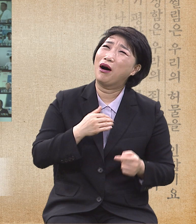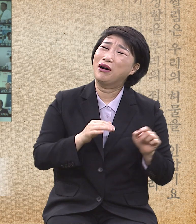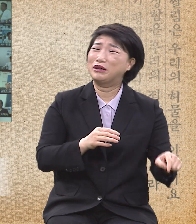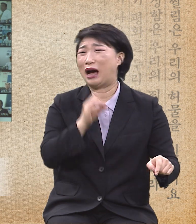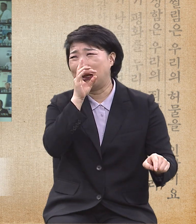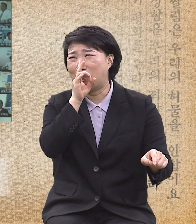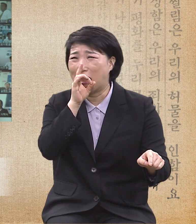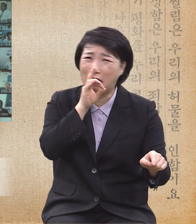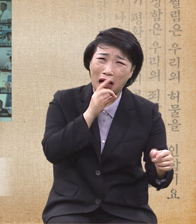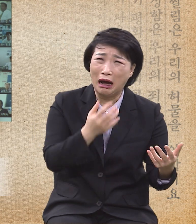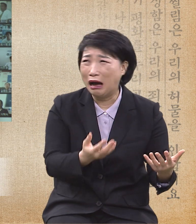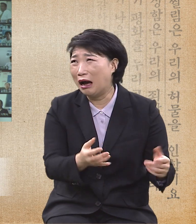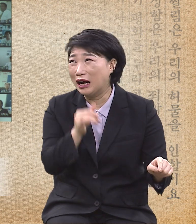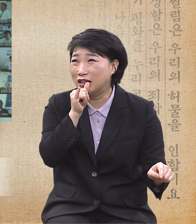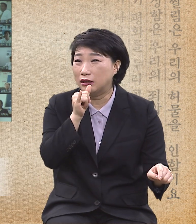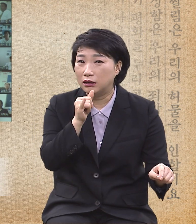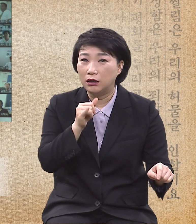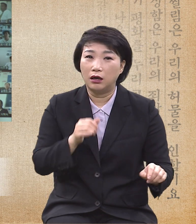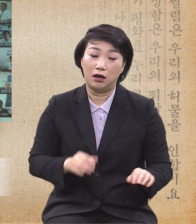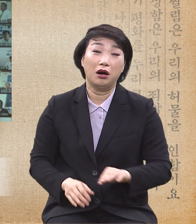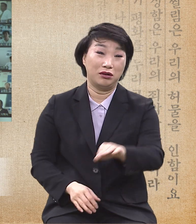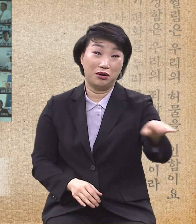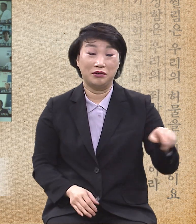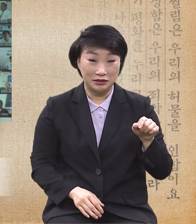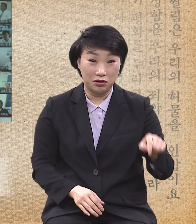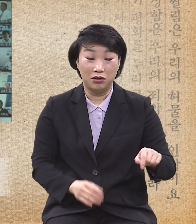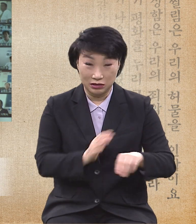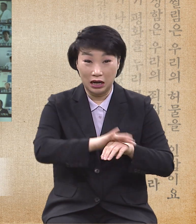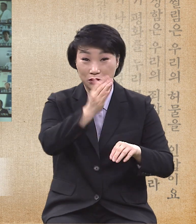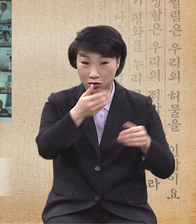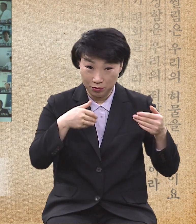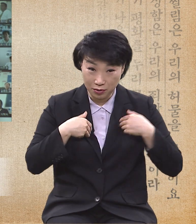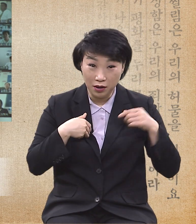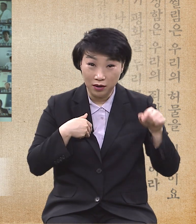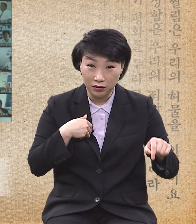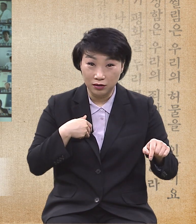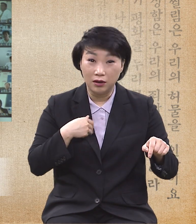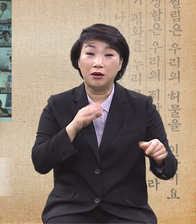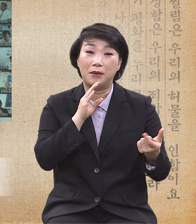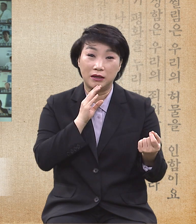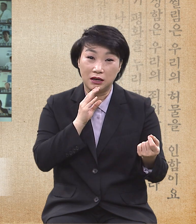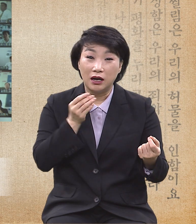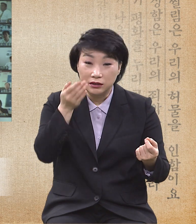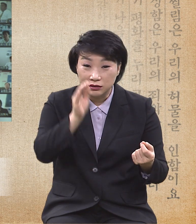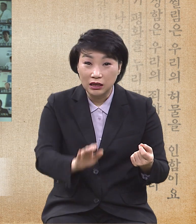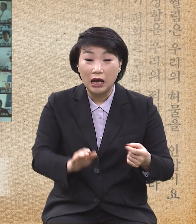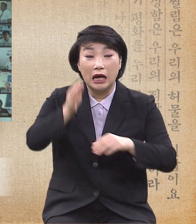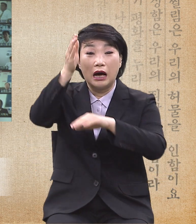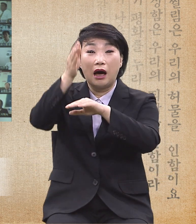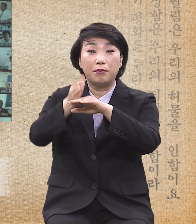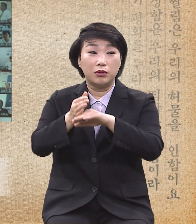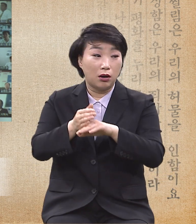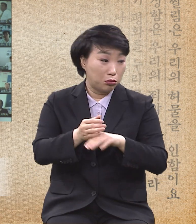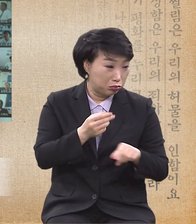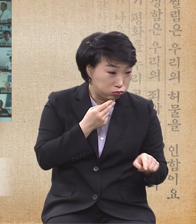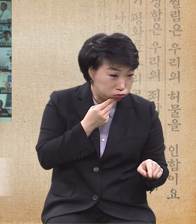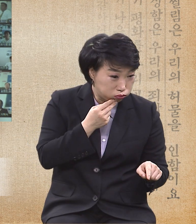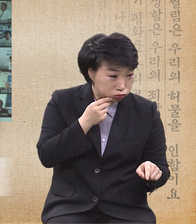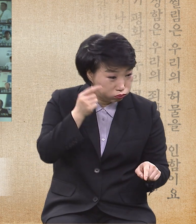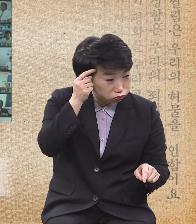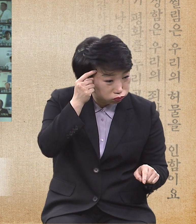안 돼요. 물론 잘 돼야 되겠지. 그러나 감사는 어디 갔니?